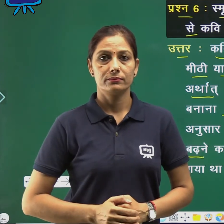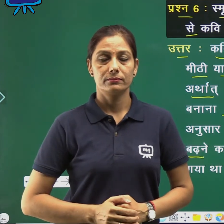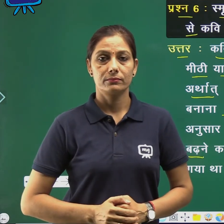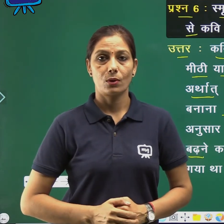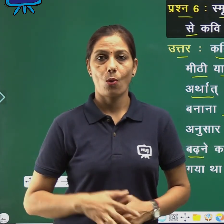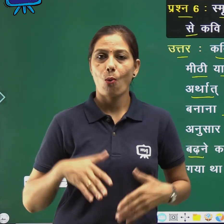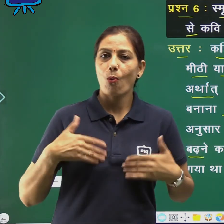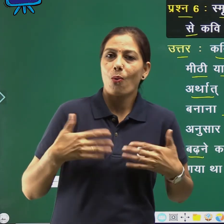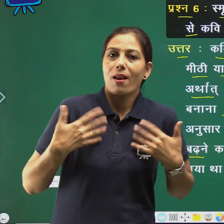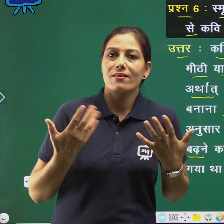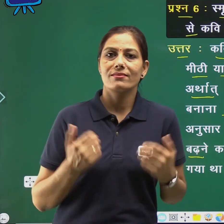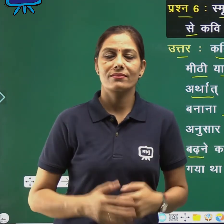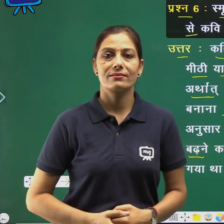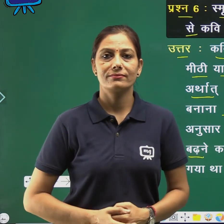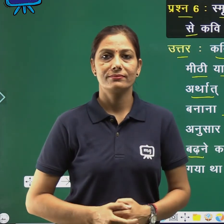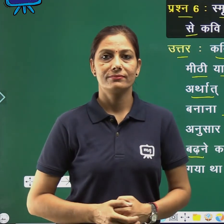उत्साह